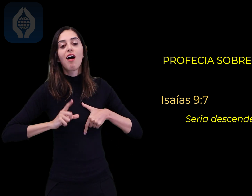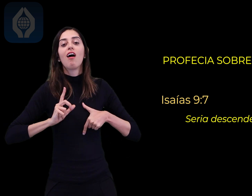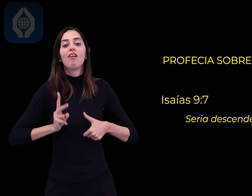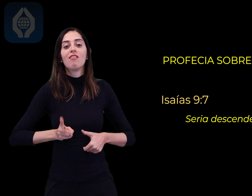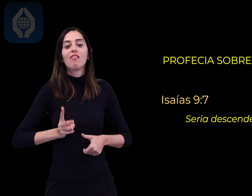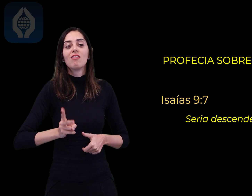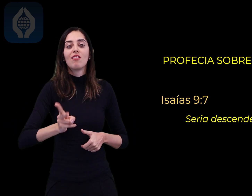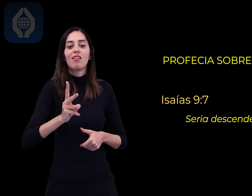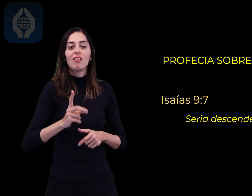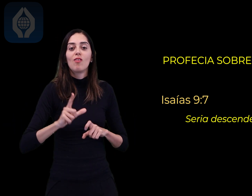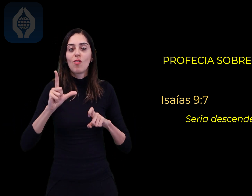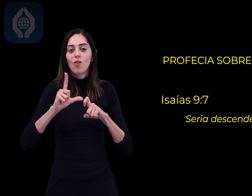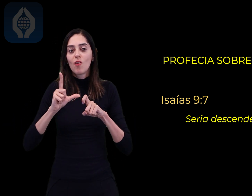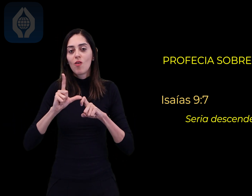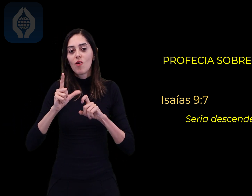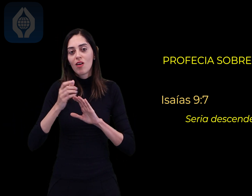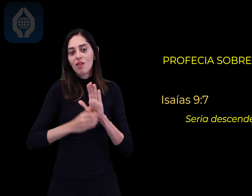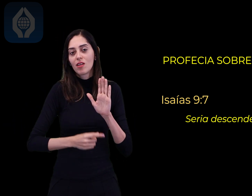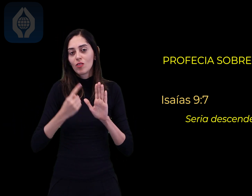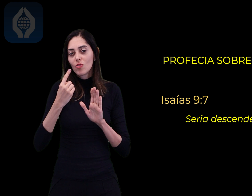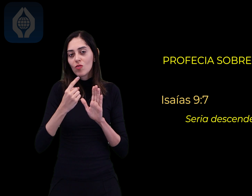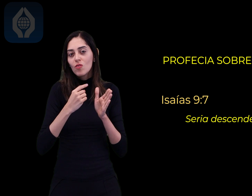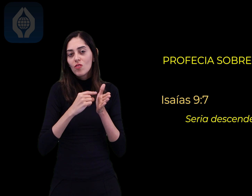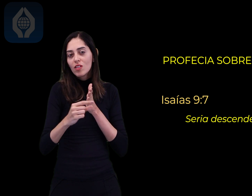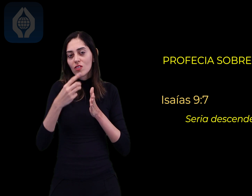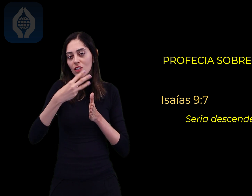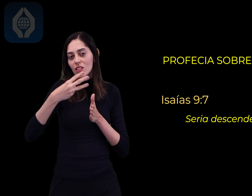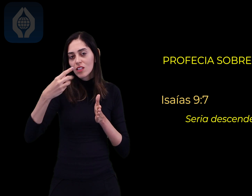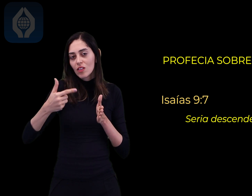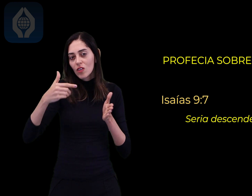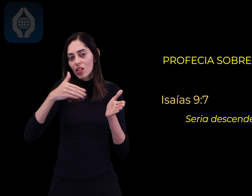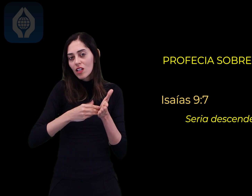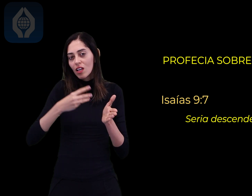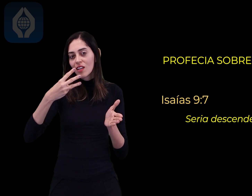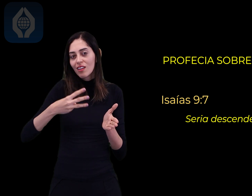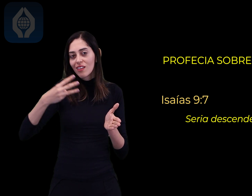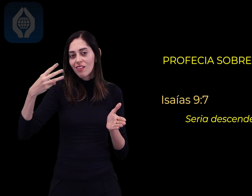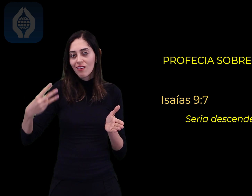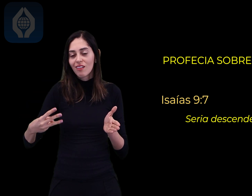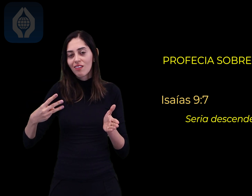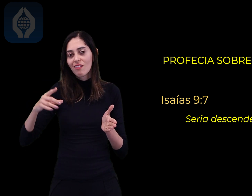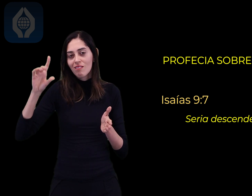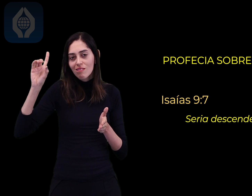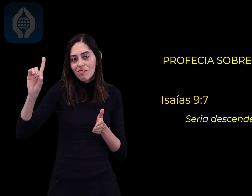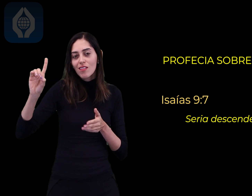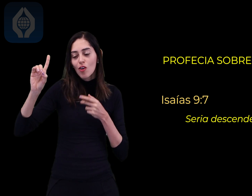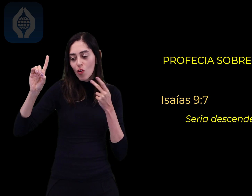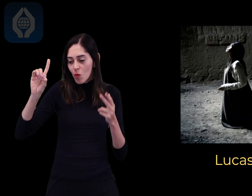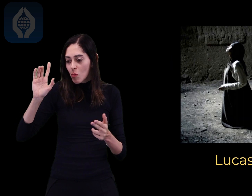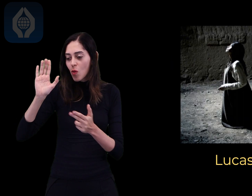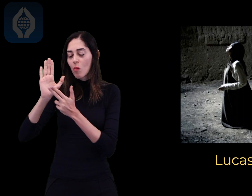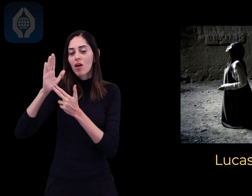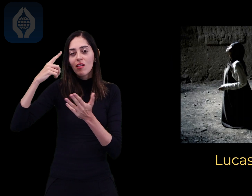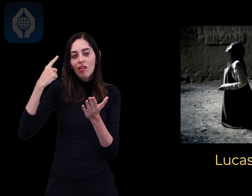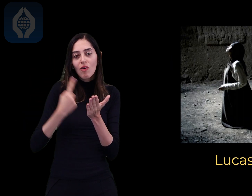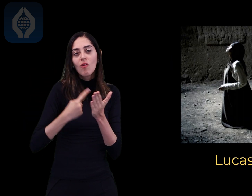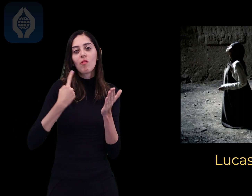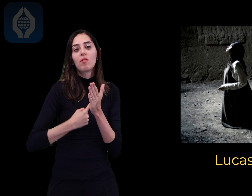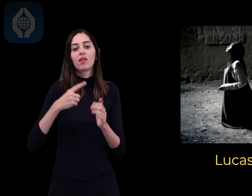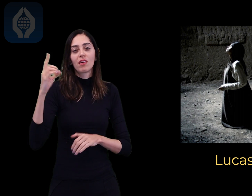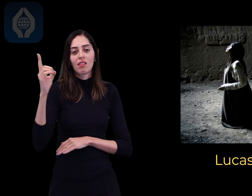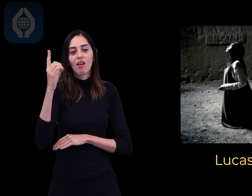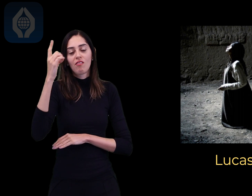que tinha prometido ao rei Davi. Jesus cumpre suas promessas. Jesus, o